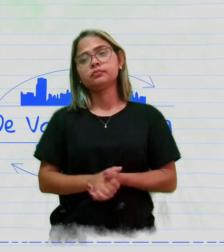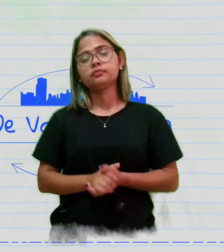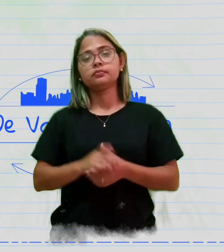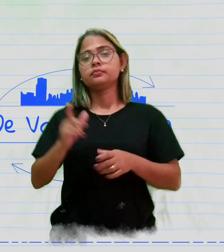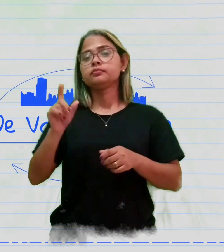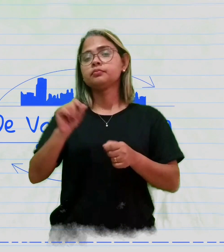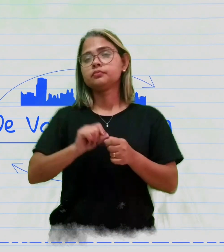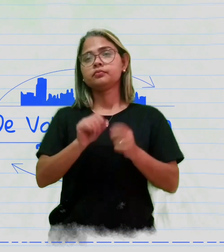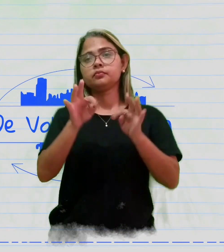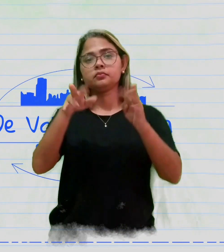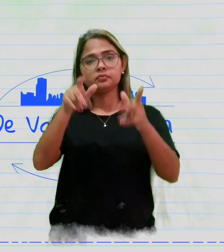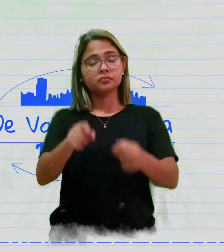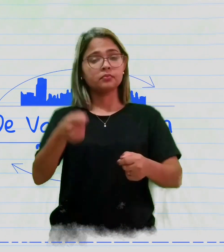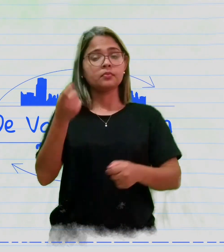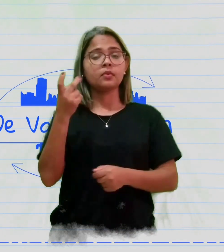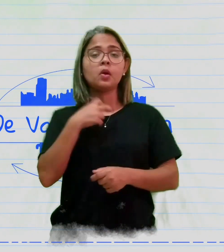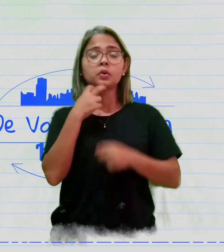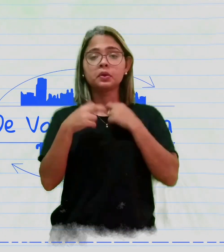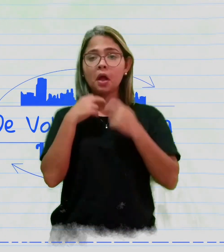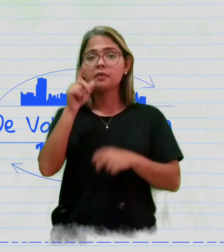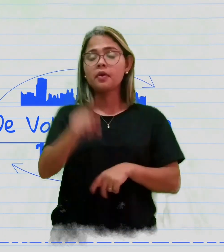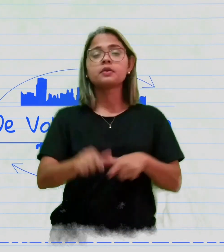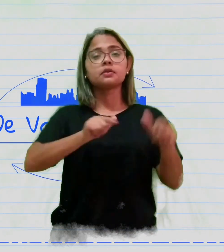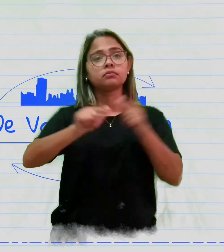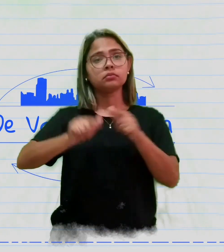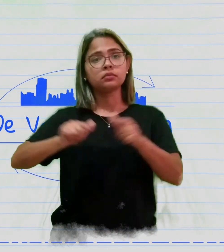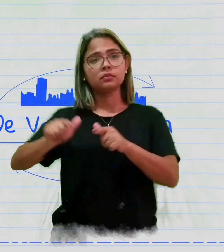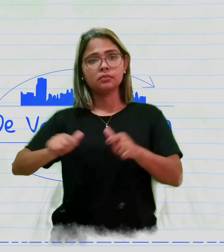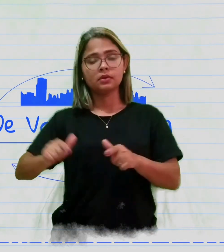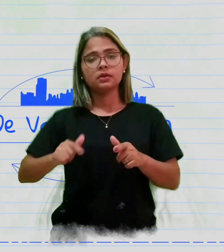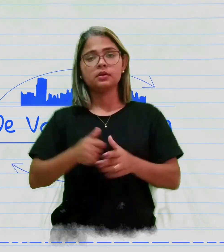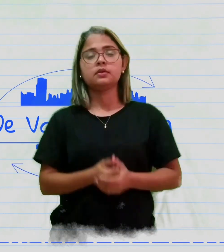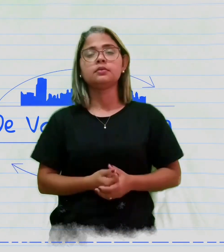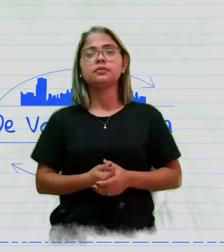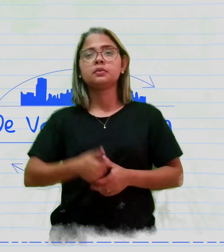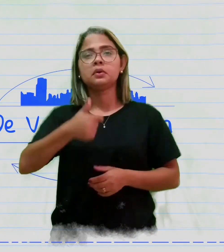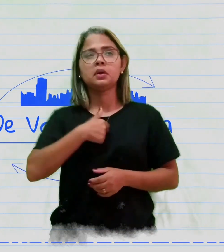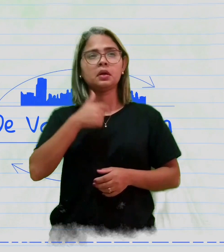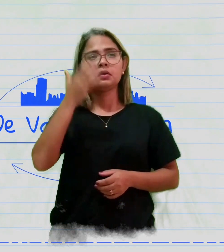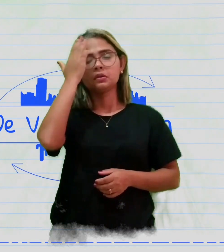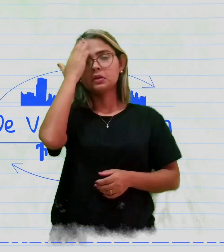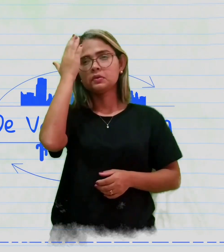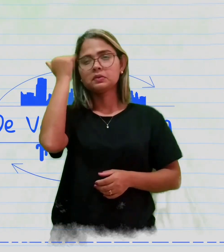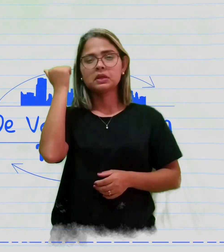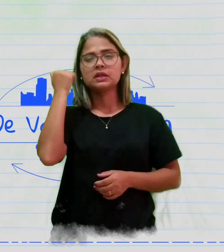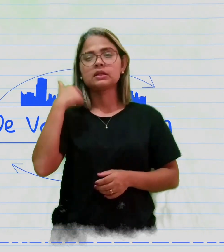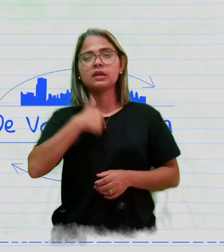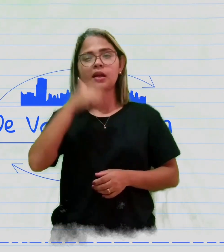nada, porque foi aprendizado. Perfeito. E a gente... É muito, muito massa essa conversa, porque tem a perspectiva da construção, a